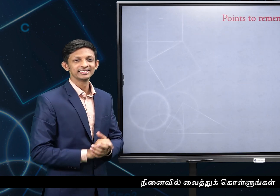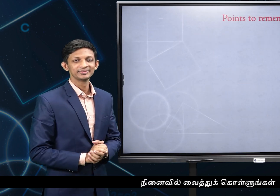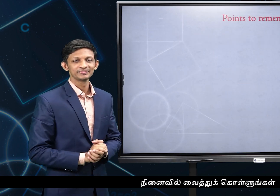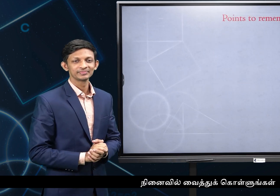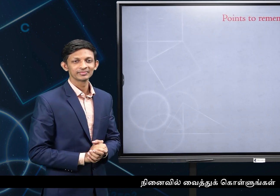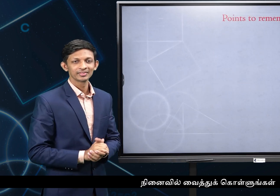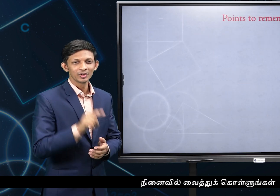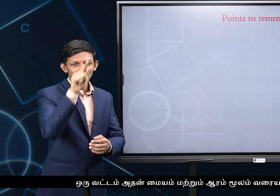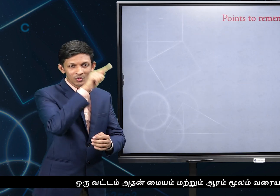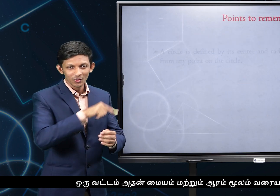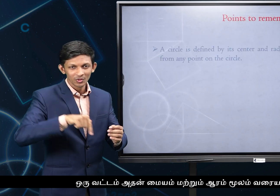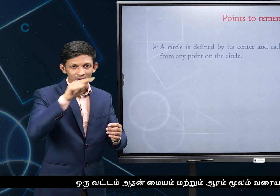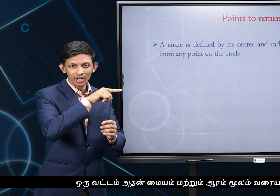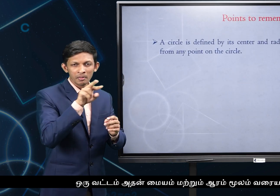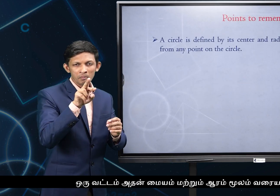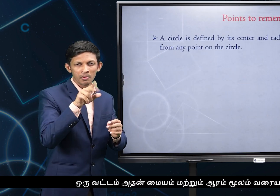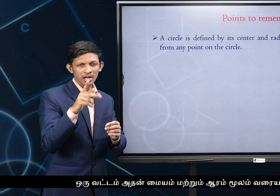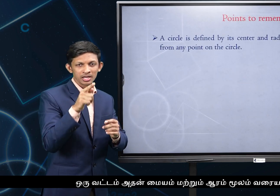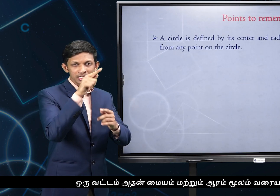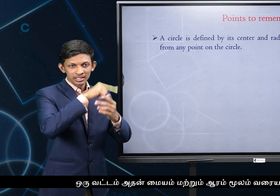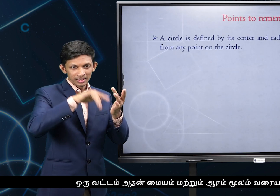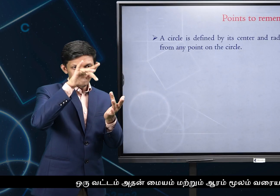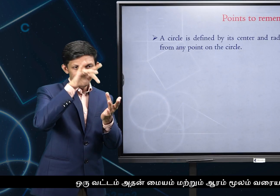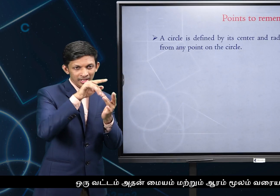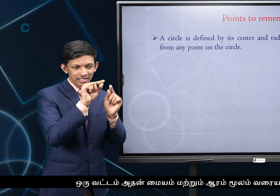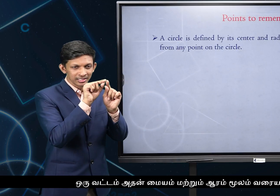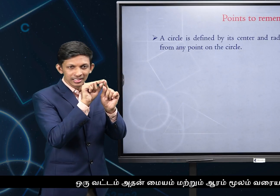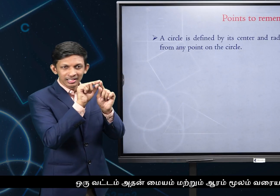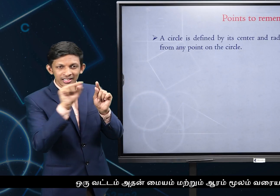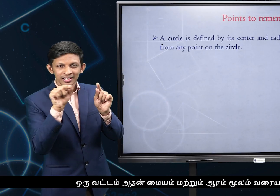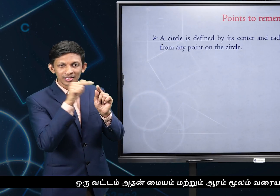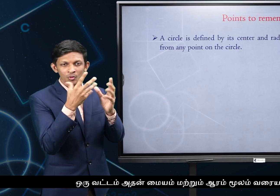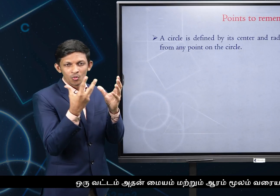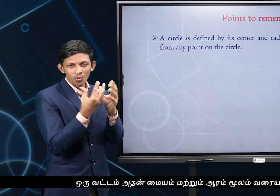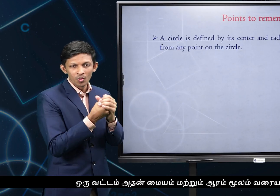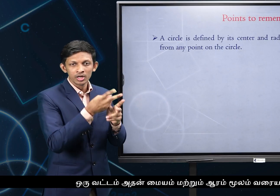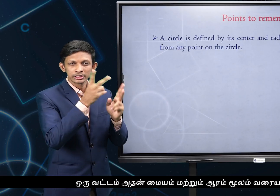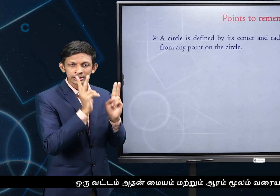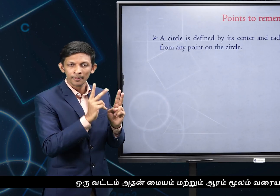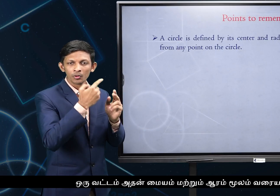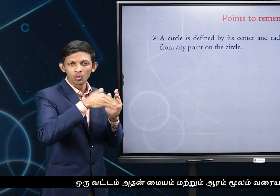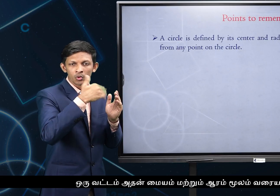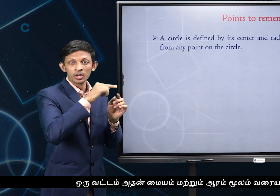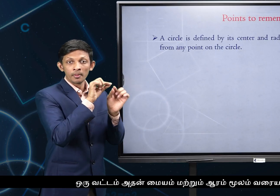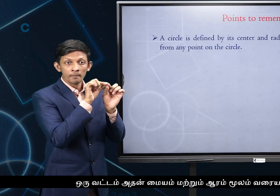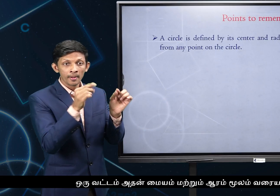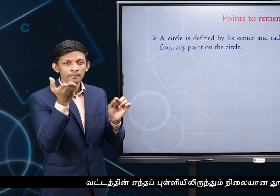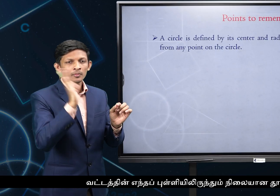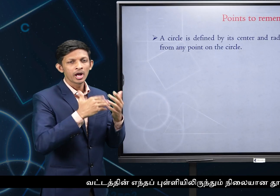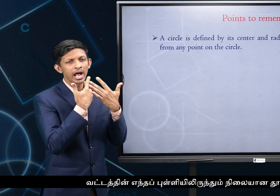கொள்ளுங்கள், ஒரு வட்டம் அதன் மையம் மற்றும் ஆரம் மூலம் வரையறுக்கப்படுகின்றது. வட்டத்தின்